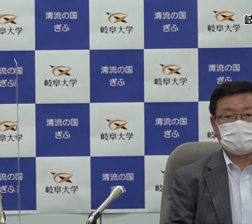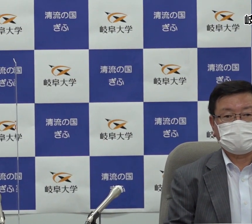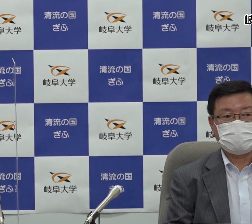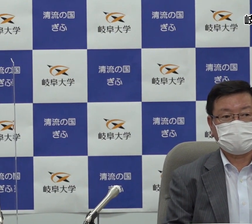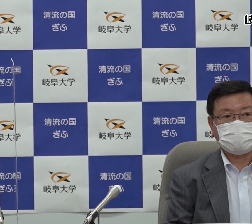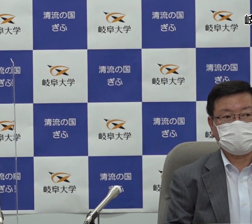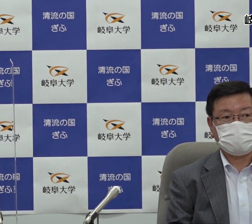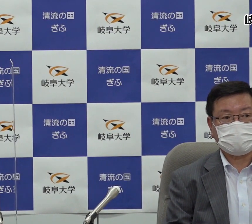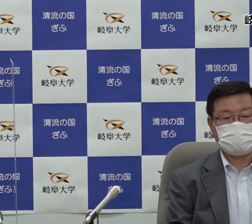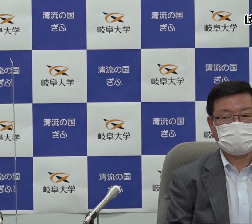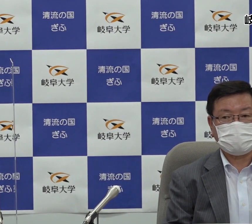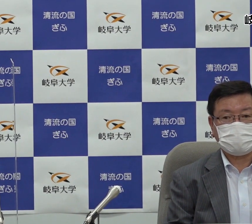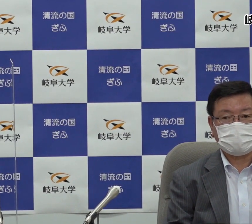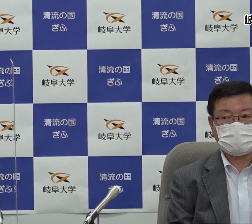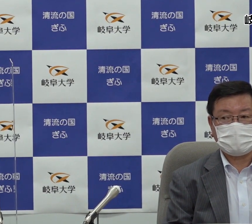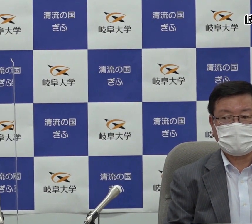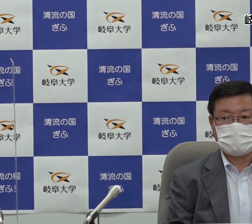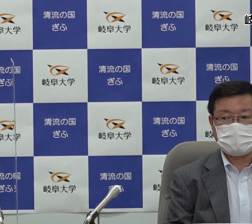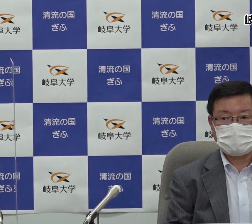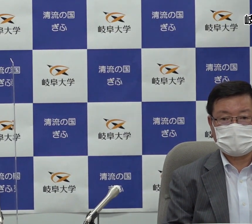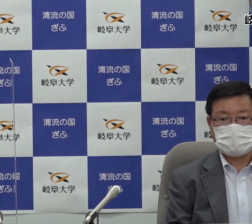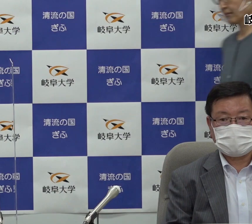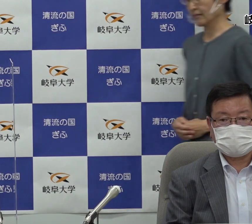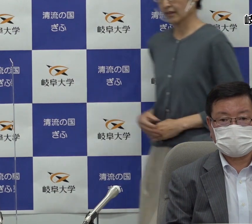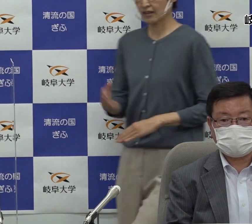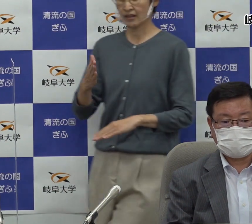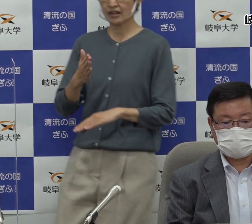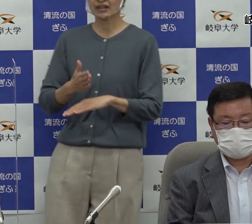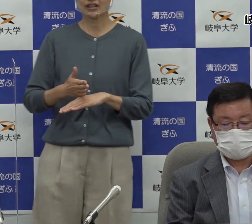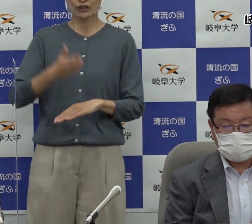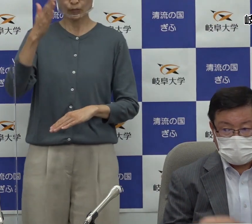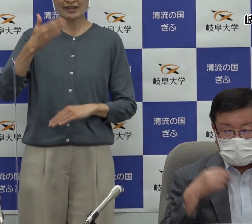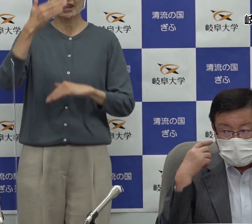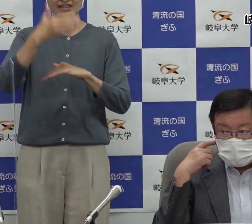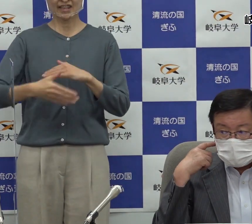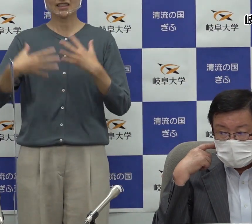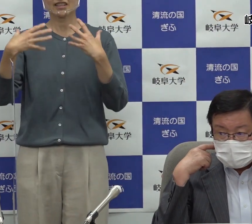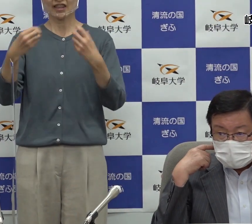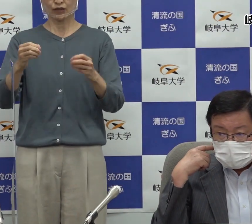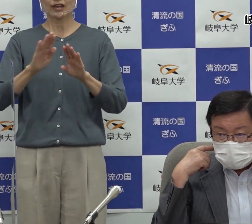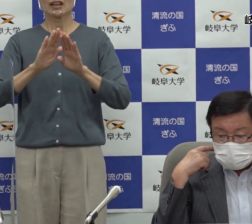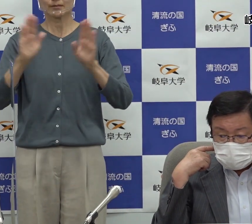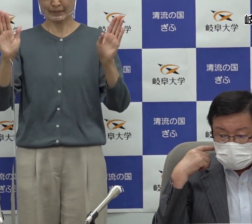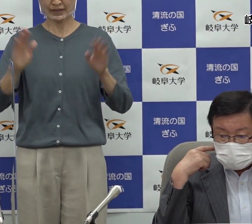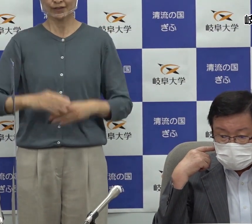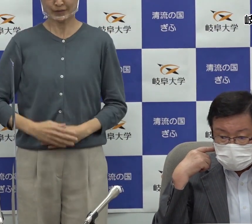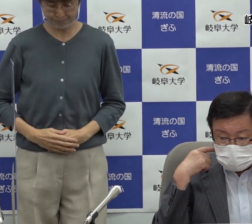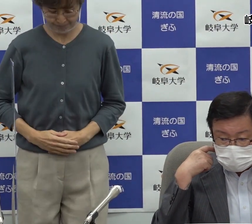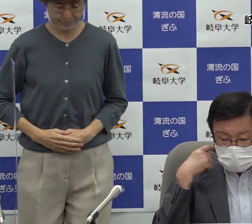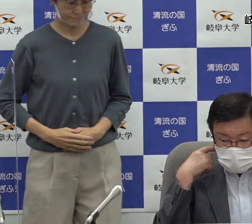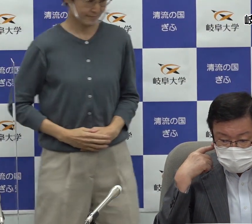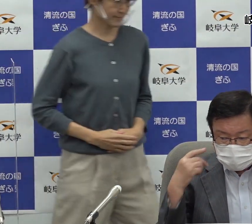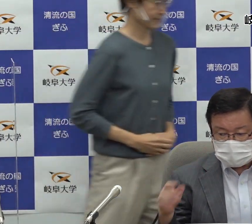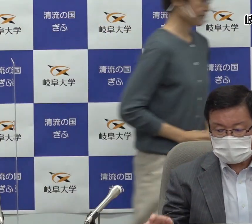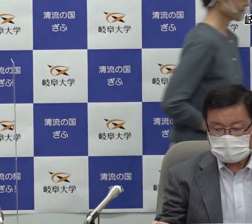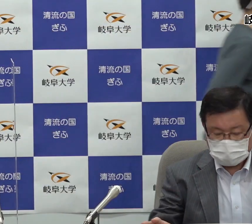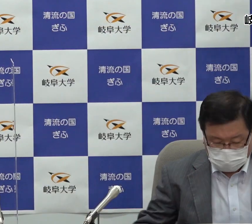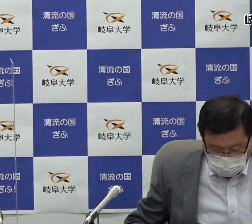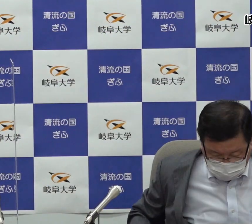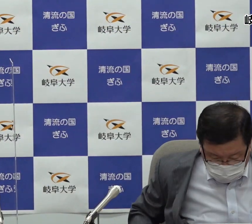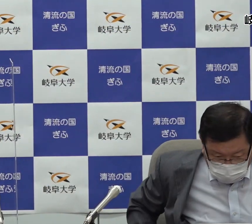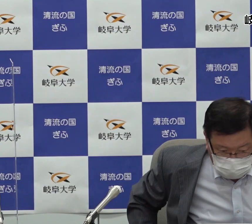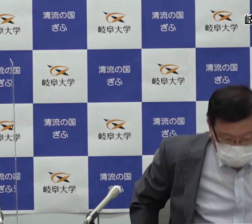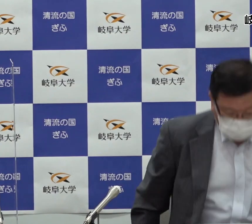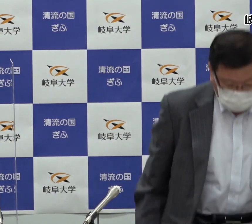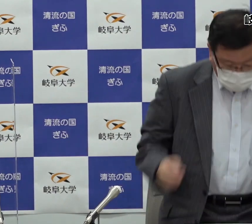ありがとうございました。それでは写真撮影に移らせていただきます。お手数ですが、皆様ご起立の上